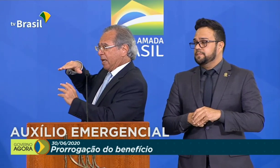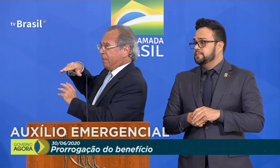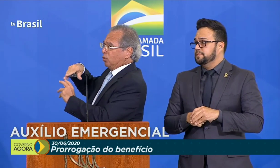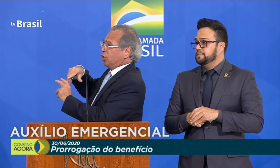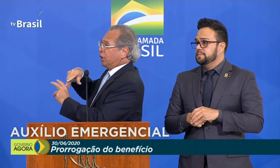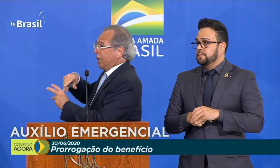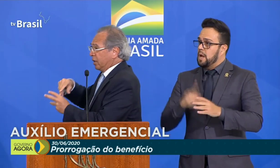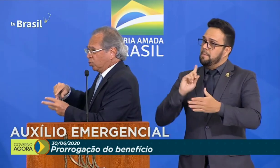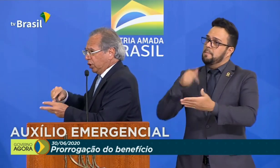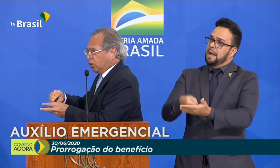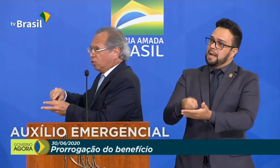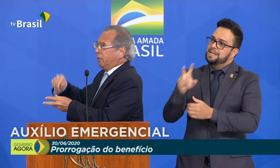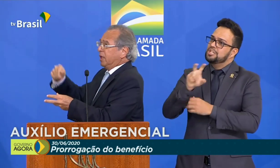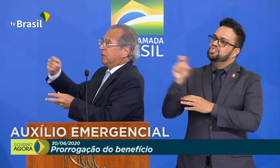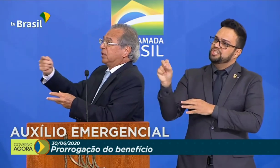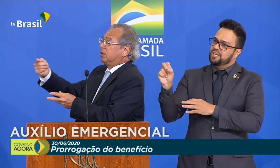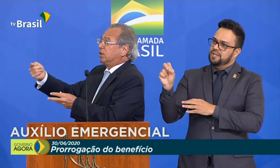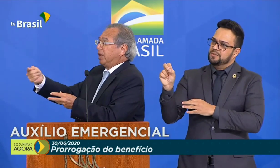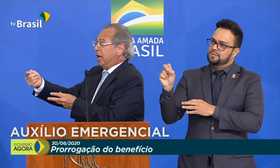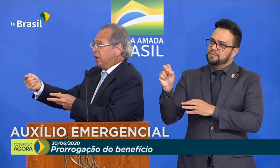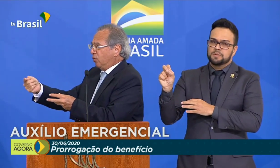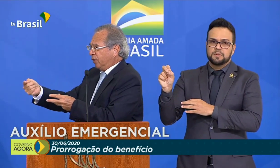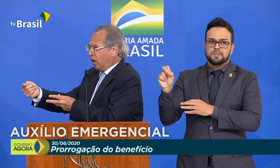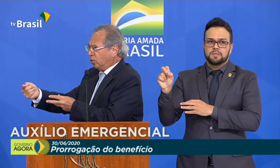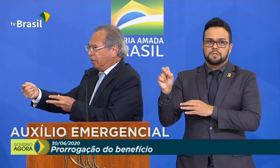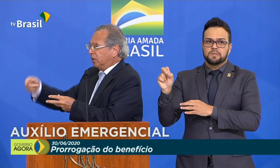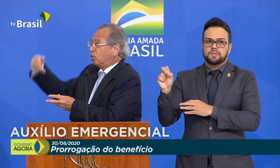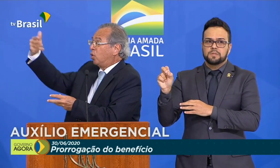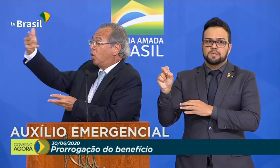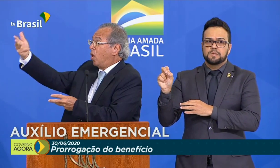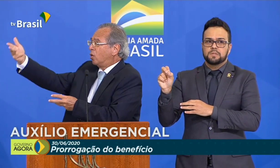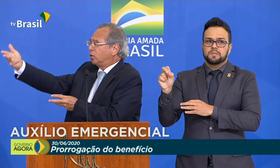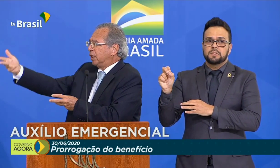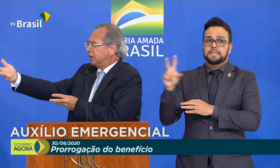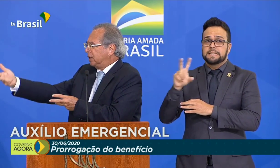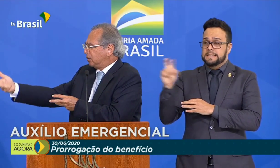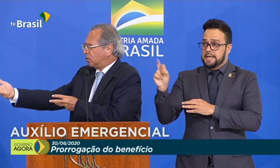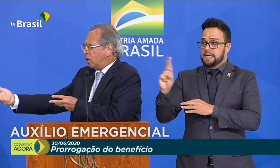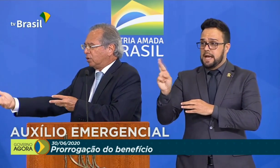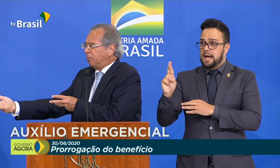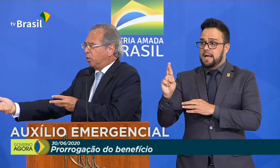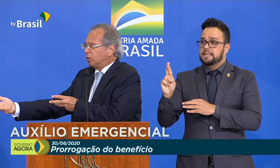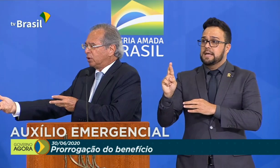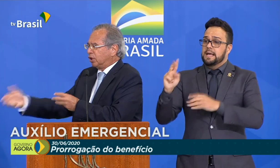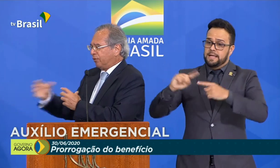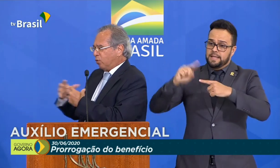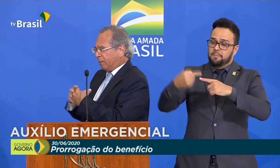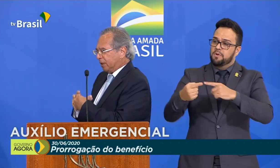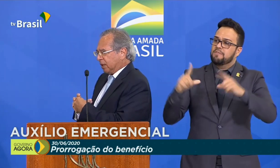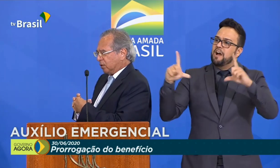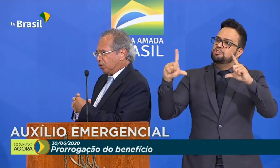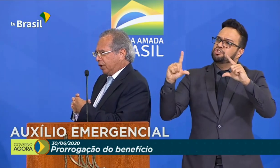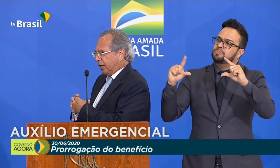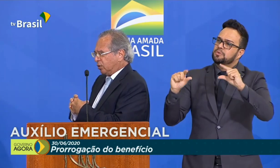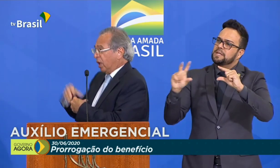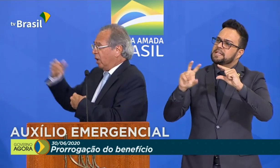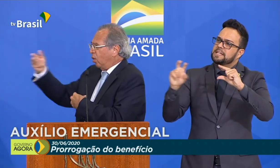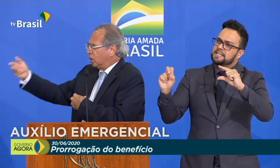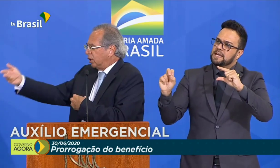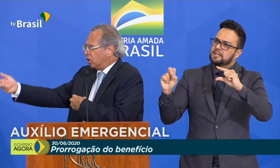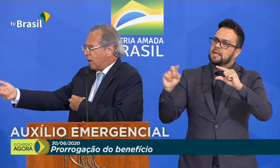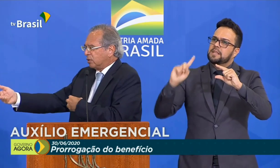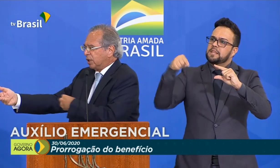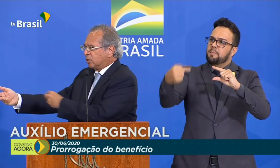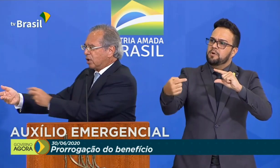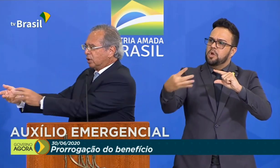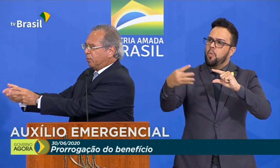um pagamento de 500 no início do mês, 100 no final do mês, com logo 300 logo depois, ou seja, fica uma prestação de 500,